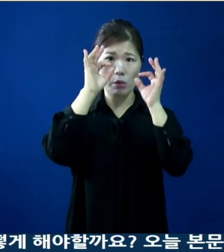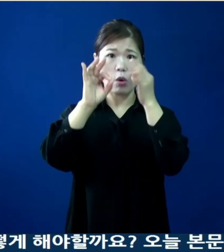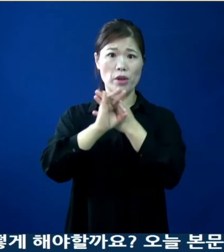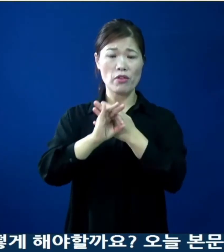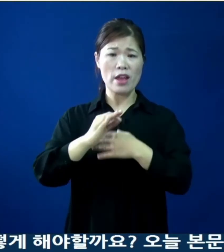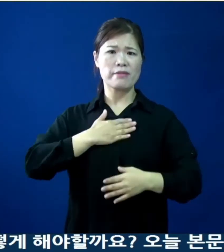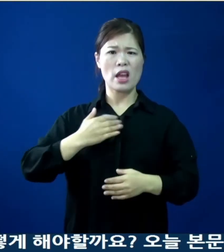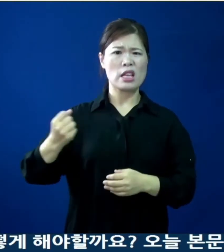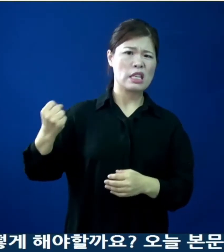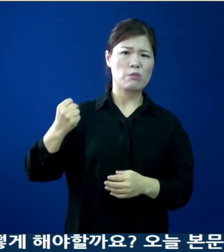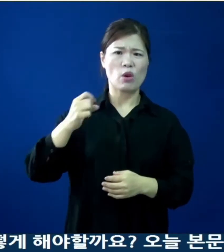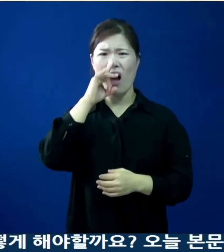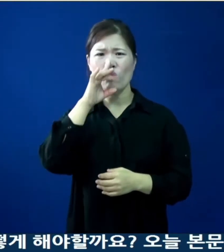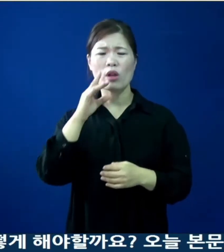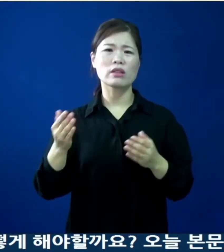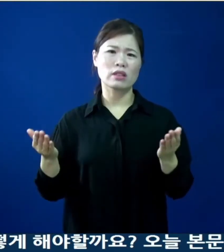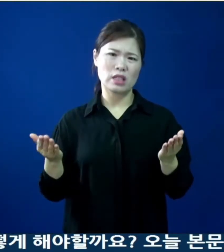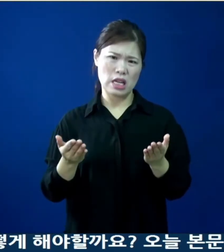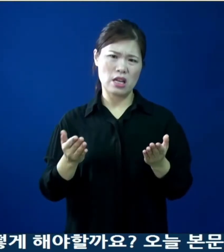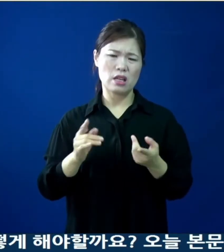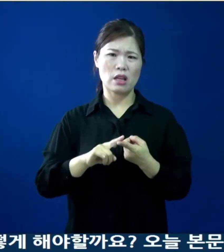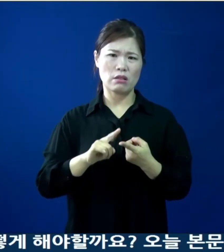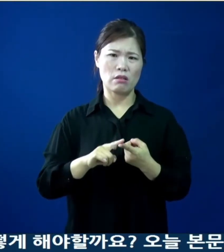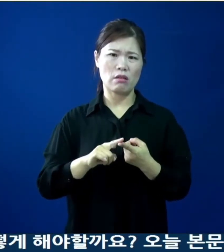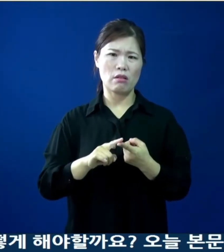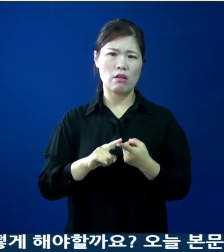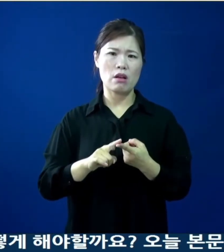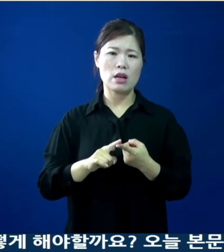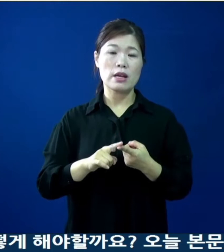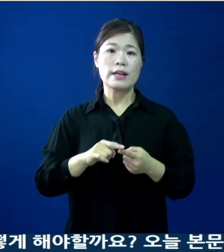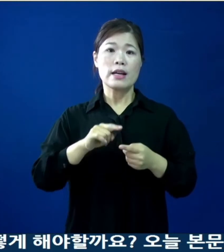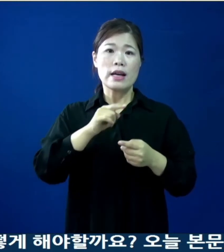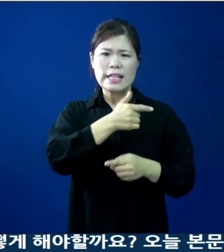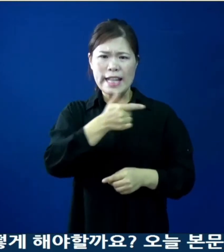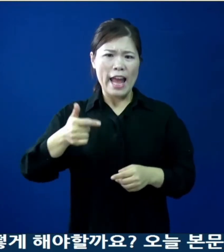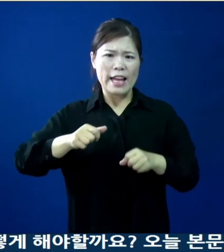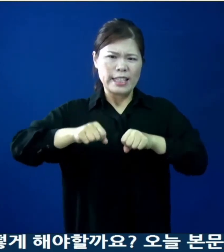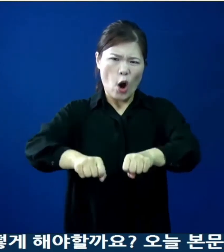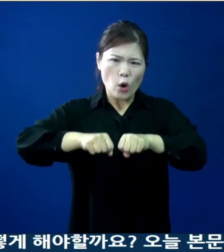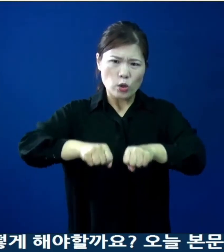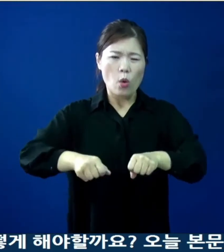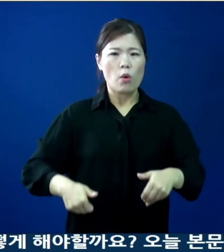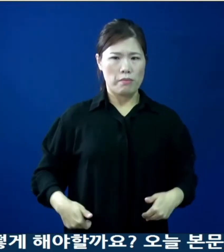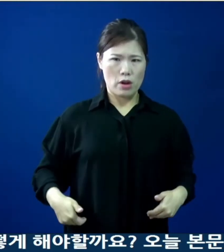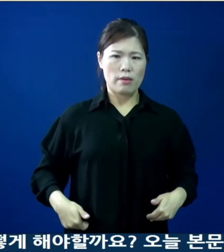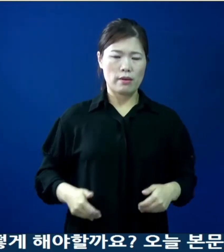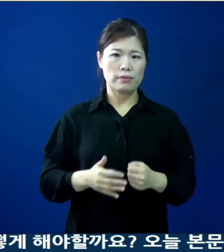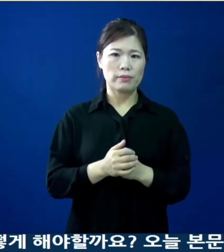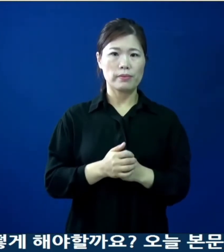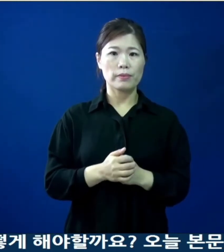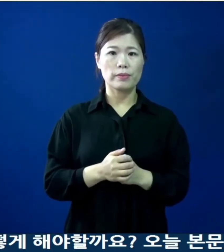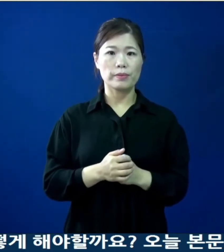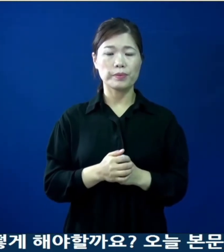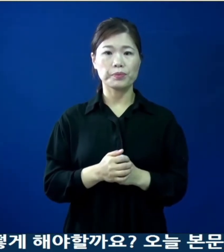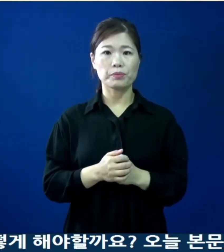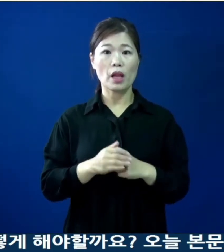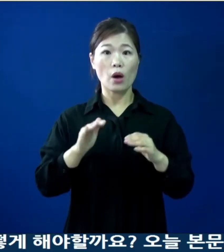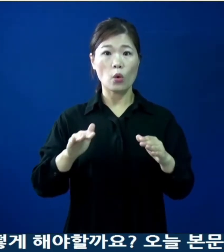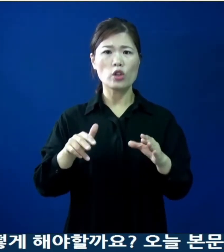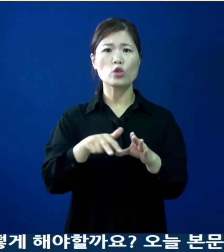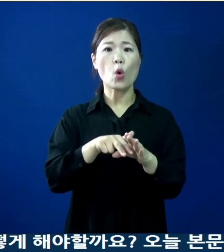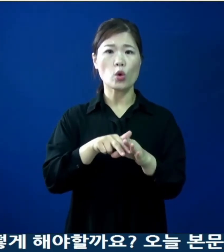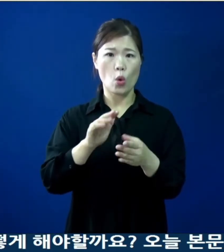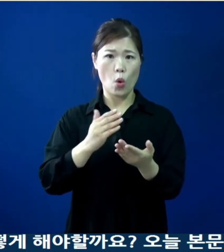내 힘으로 안 되는 그 자리까지 나가면 대청소를 해야 된다, 그런 얘기입니다. 오늘